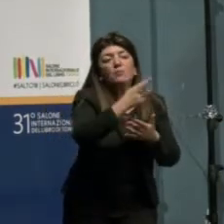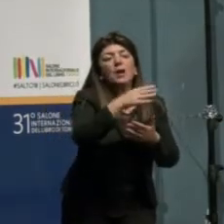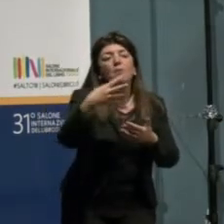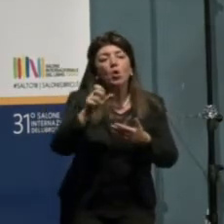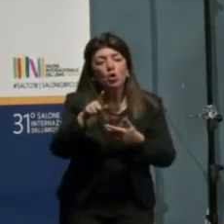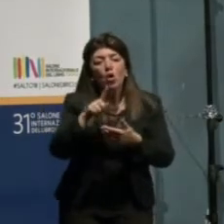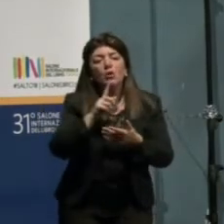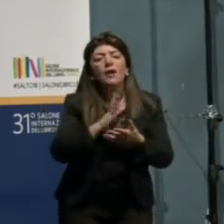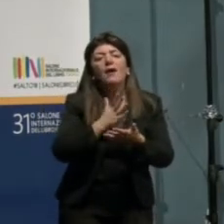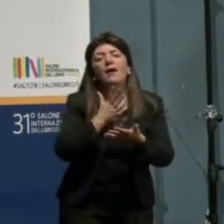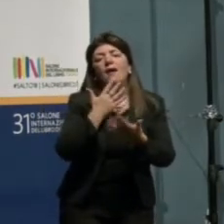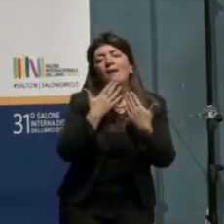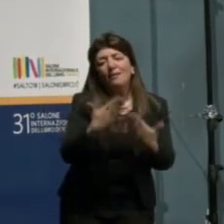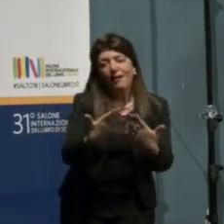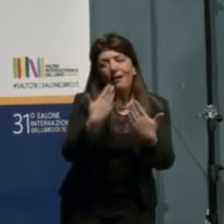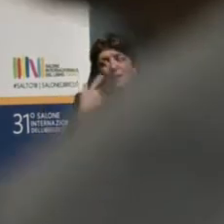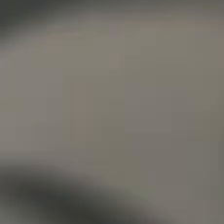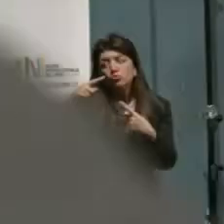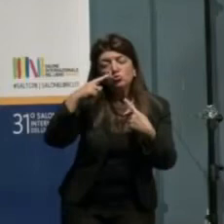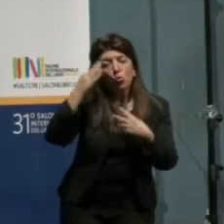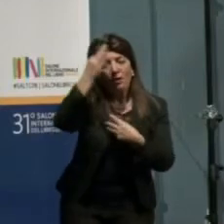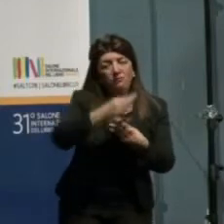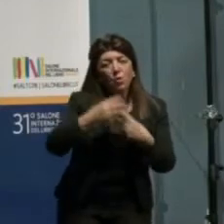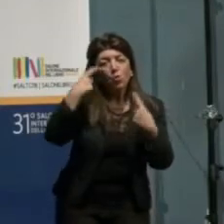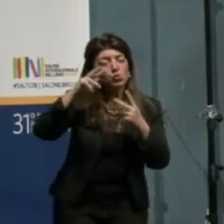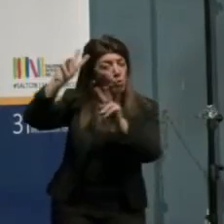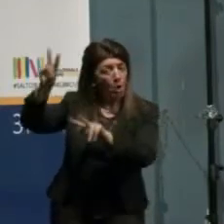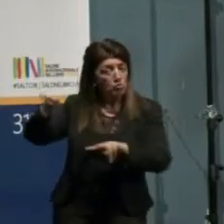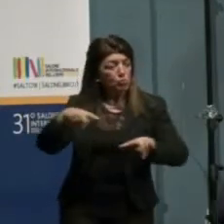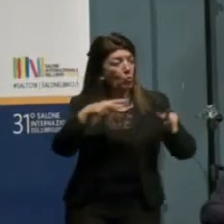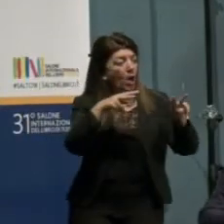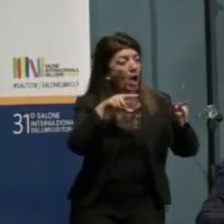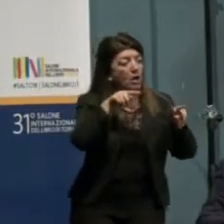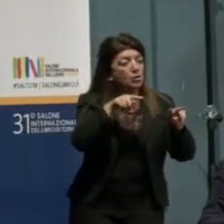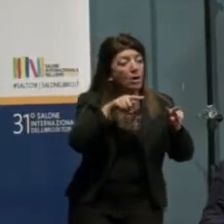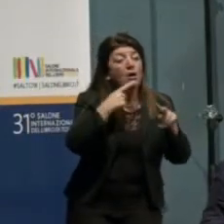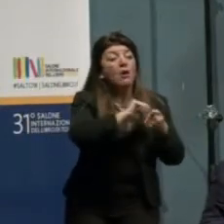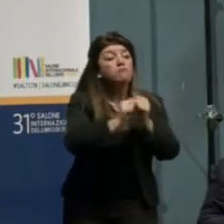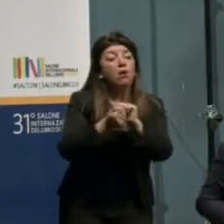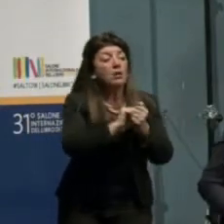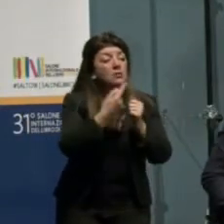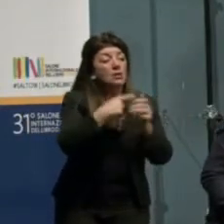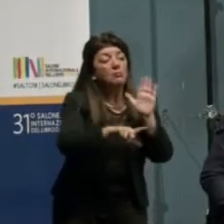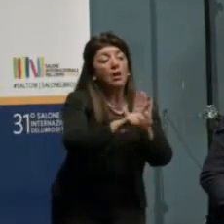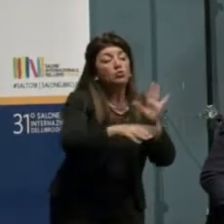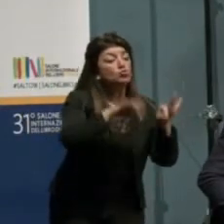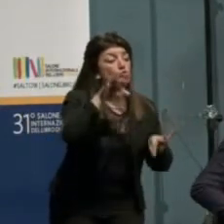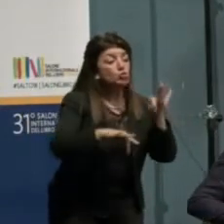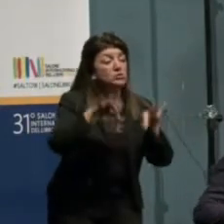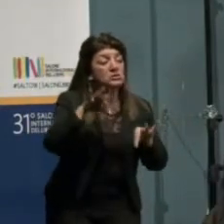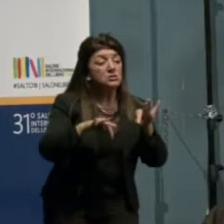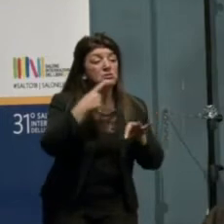questa figura questo sguardo questa è la ragione per la quale il premio moret non ha incontrato la battaglia per la verità la giustizia per due geni e quindi è